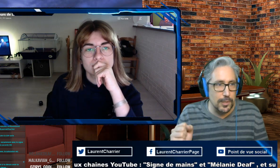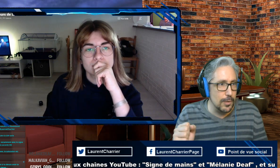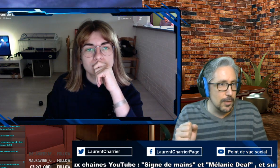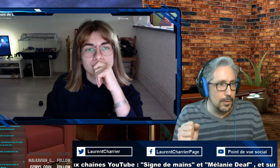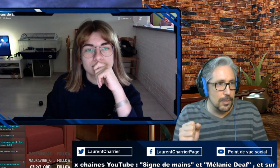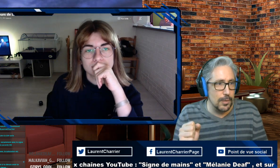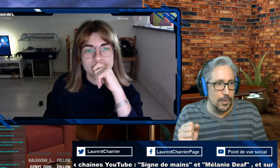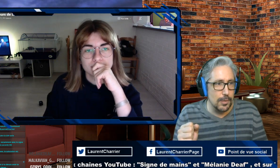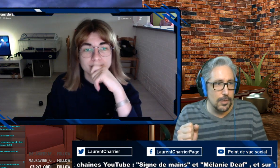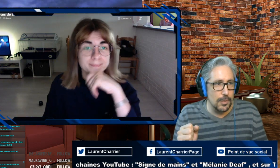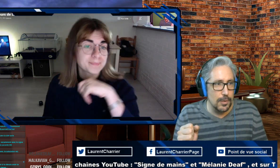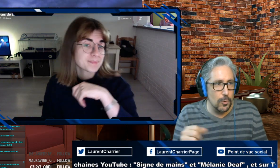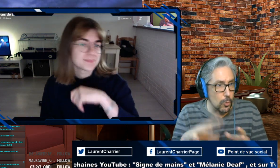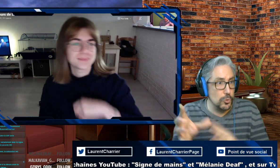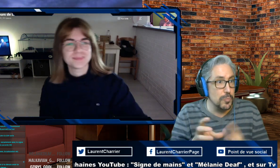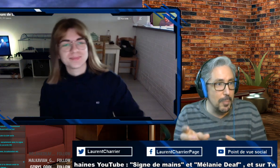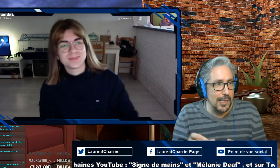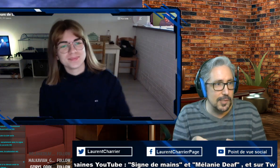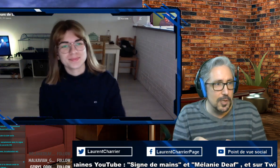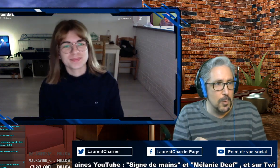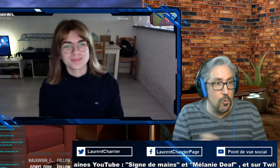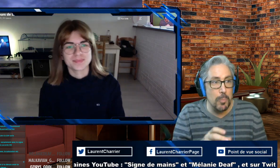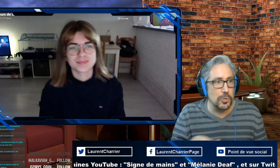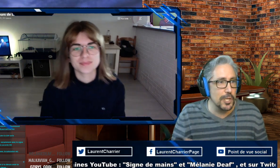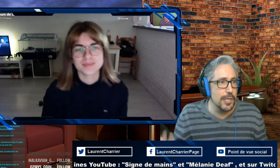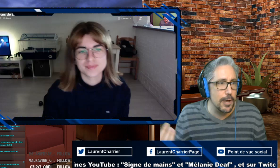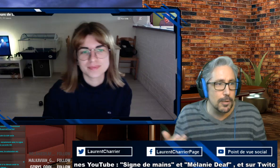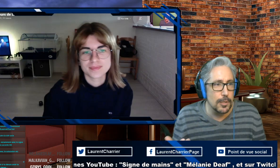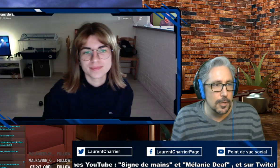il y a trois temps, on conjugue même pas, c'est